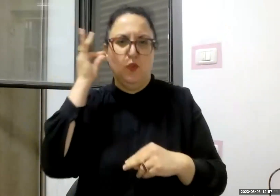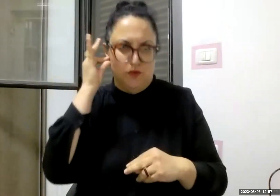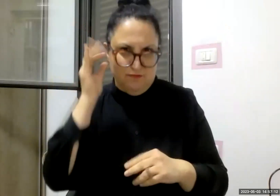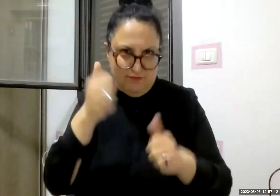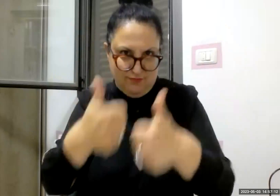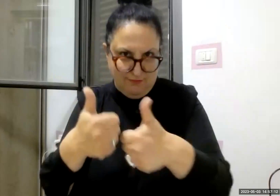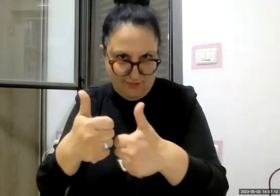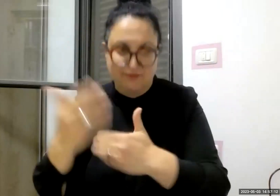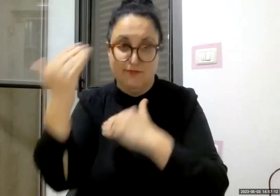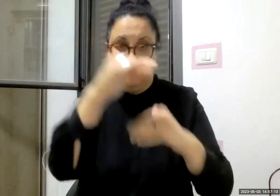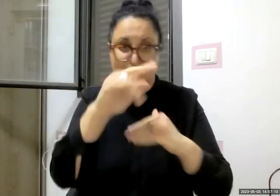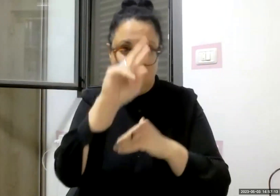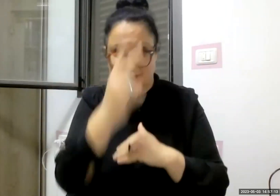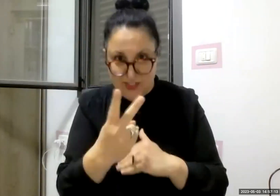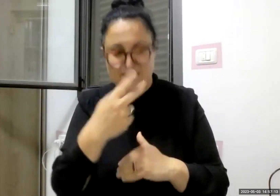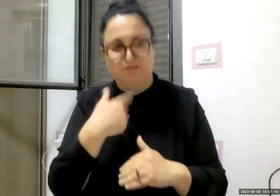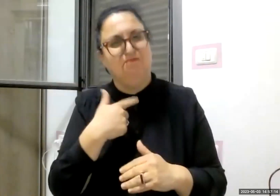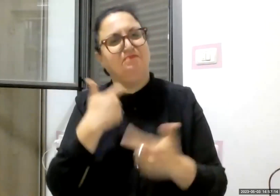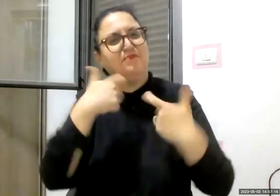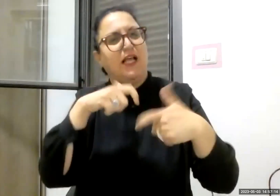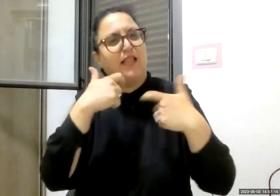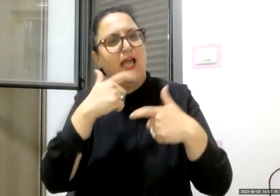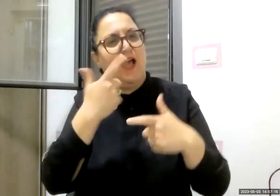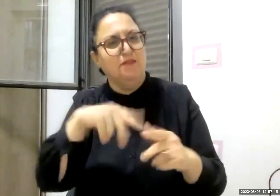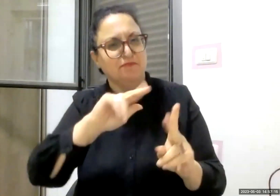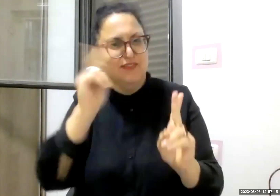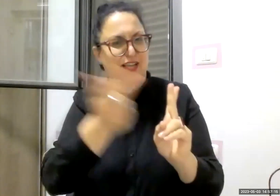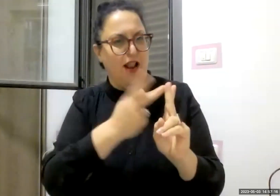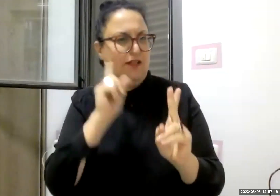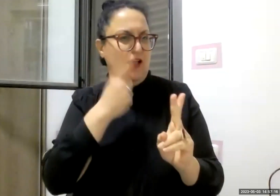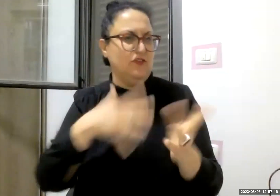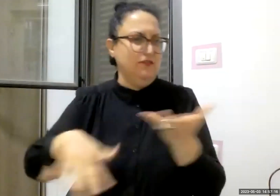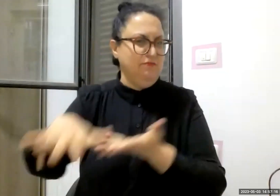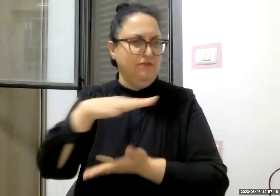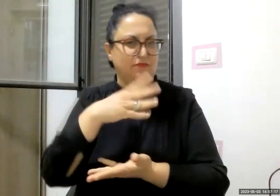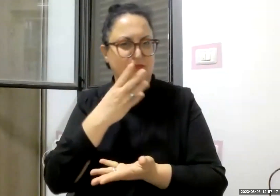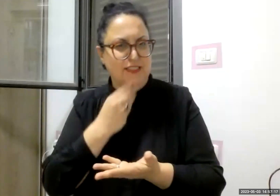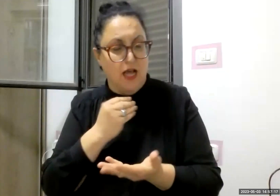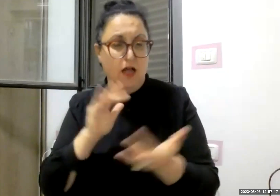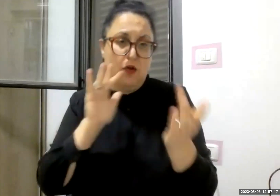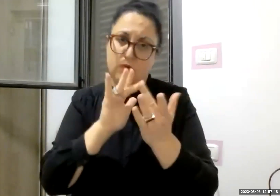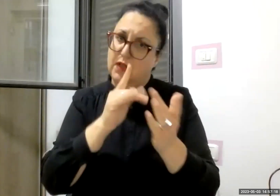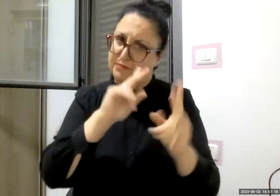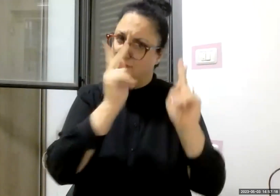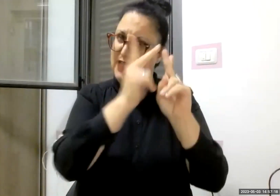החלק השני זה יש מייתנות. החלק השני יתאר למעשה את קהילת החרשים בישראל,